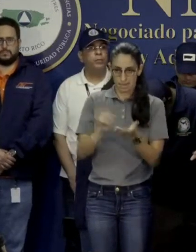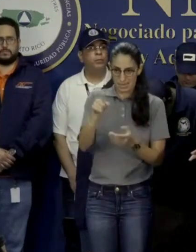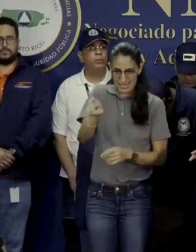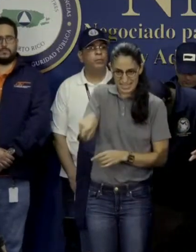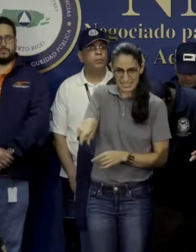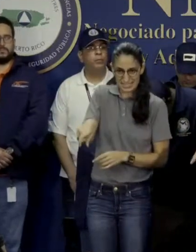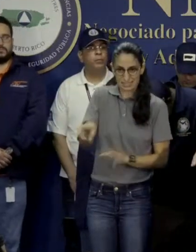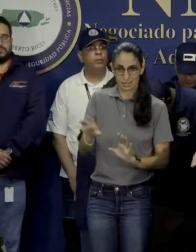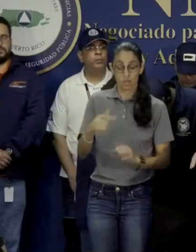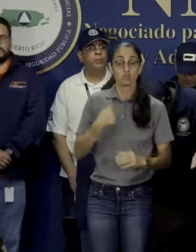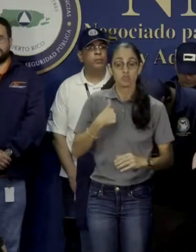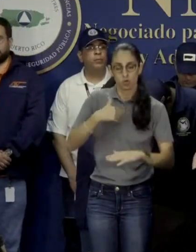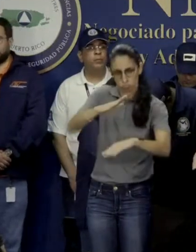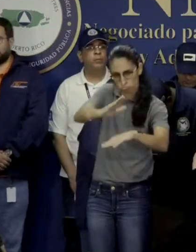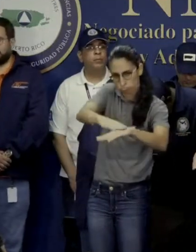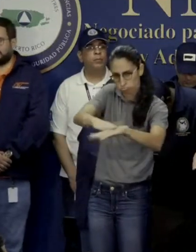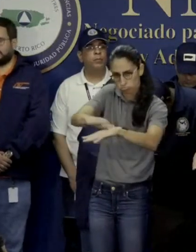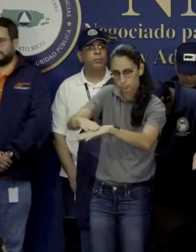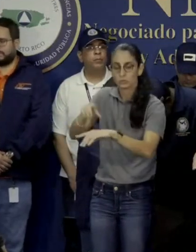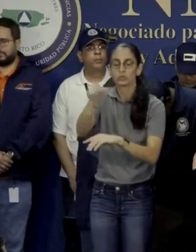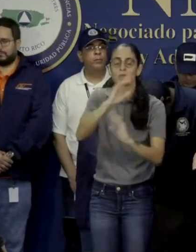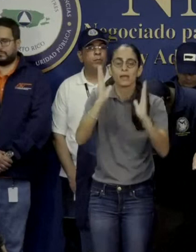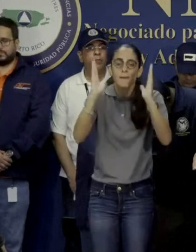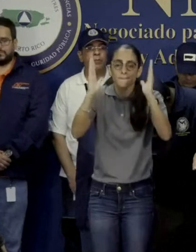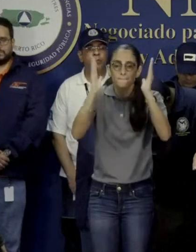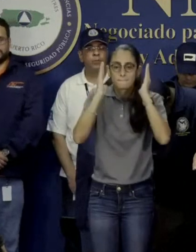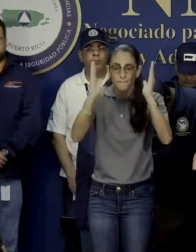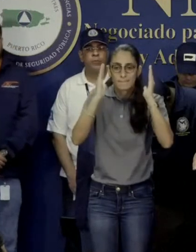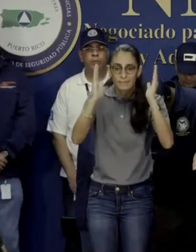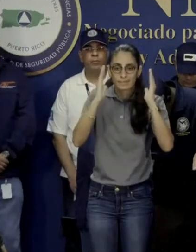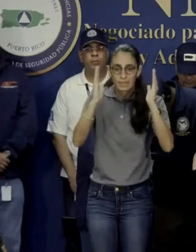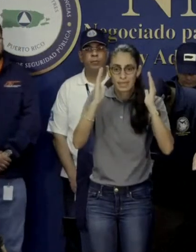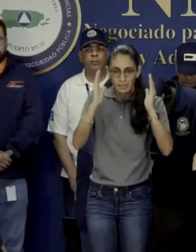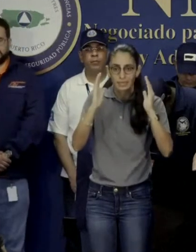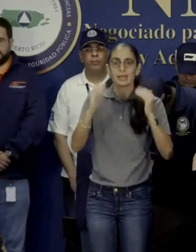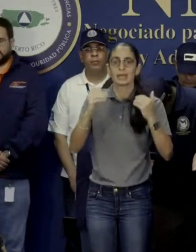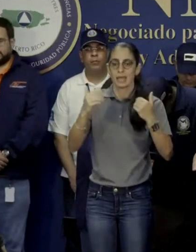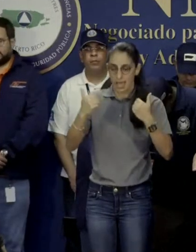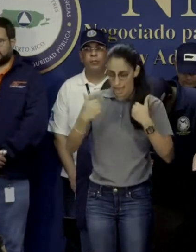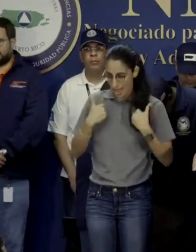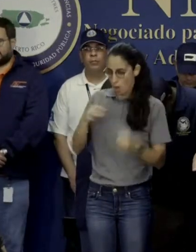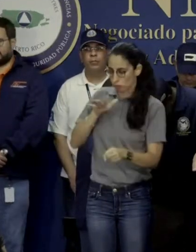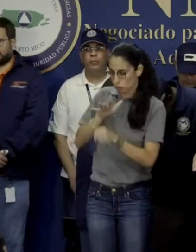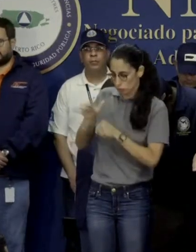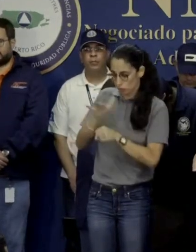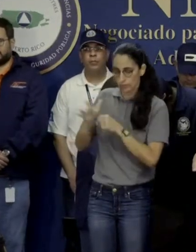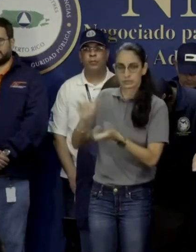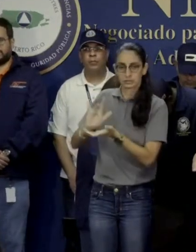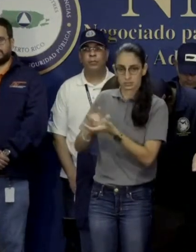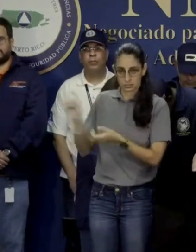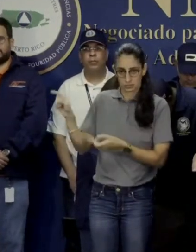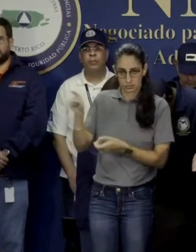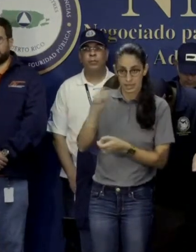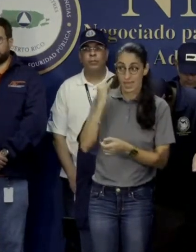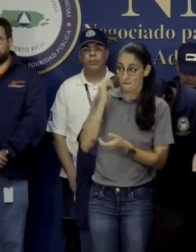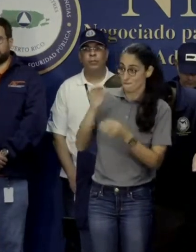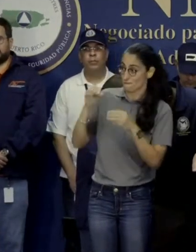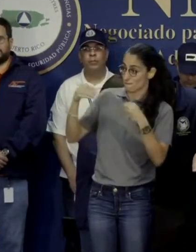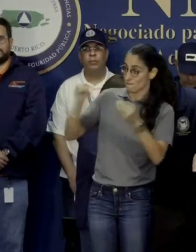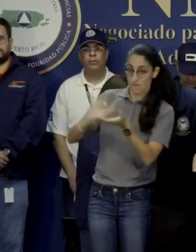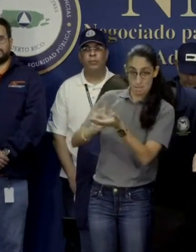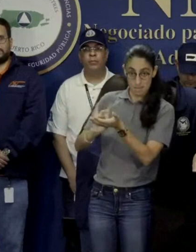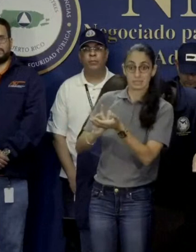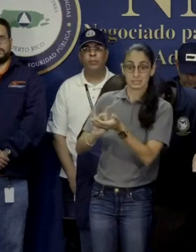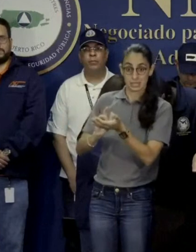¿verdad?, yo lo que exhorto es a que estén pendientes, pero tenemos suficientes medicamentos, las farmacias están funcionando y las que